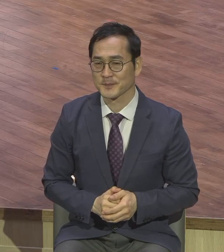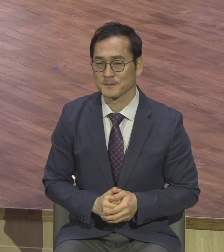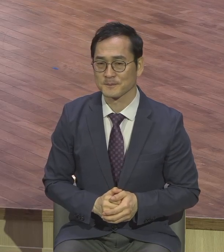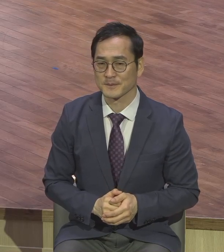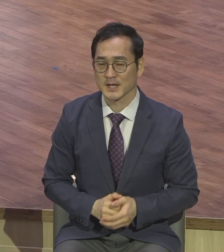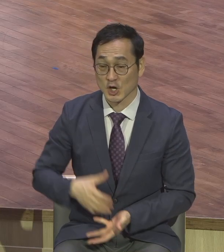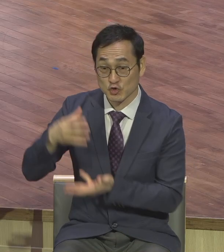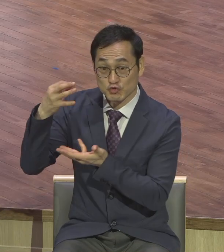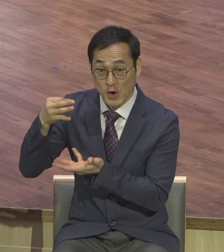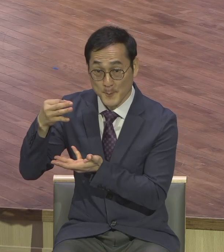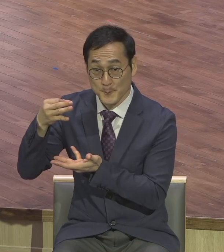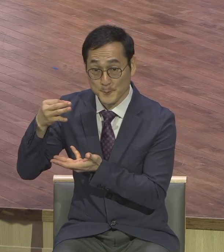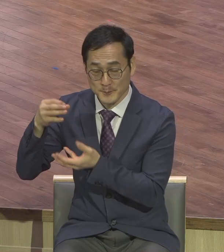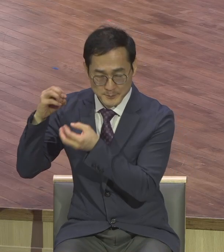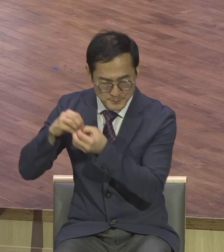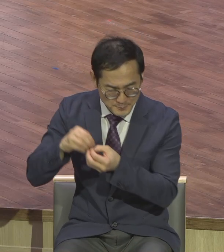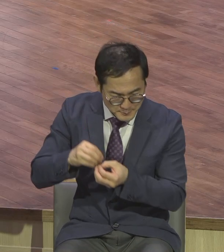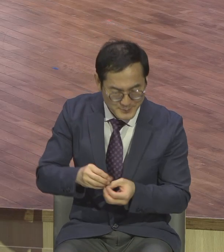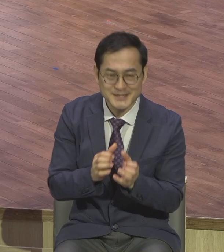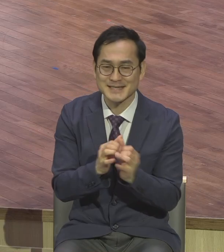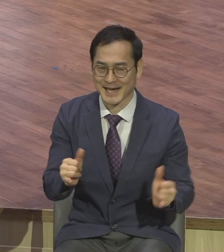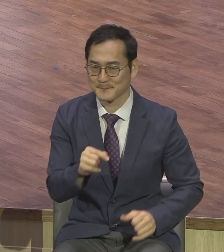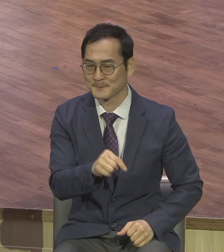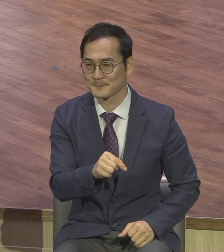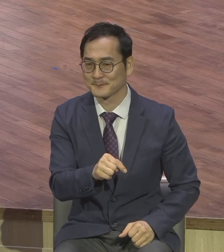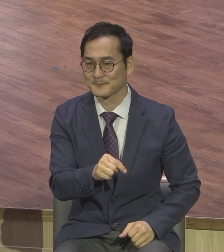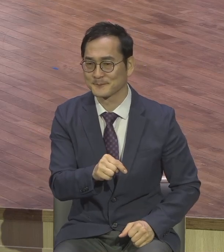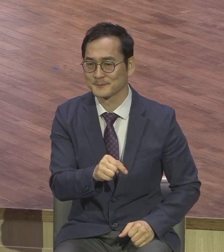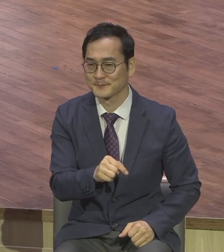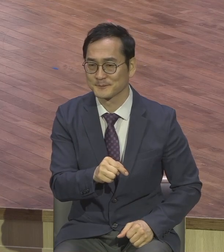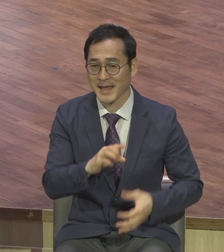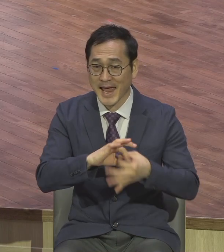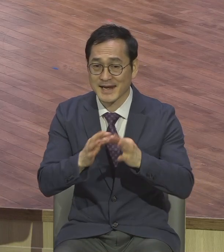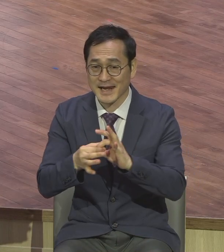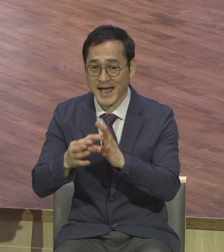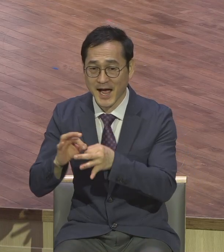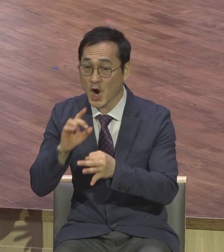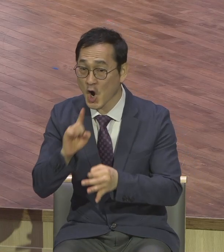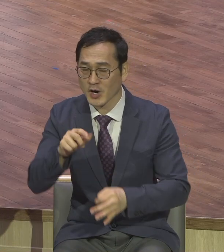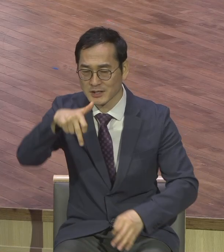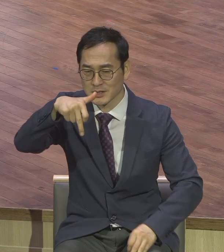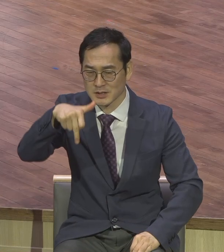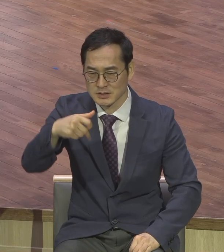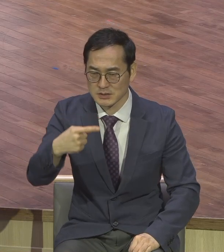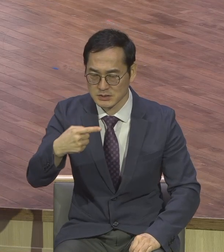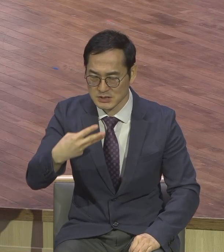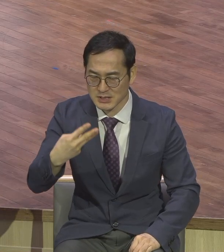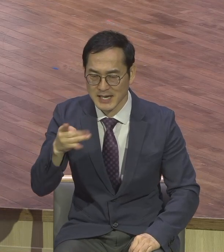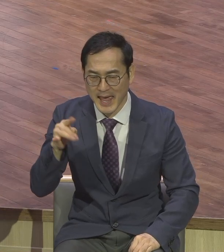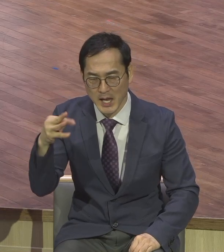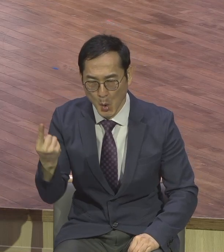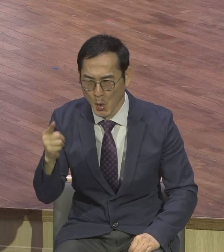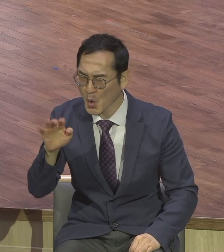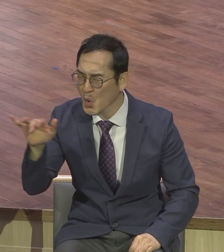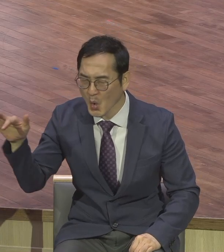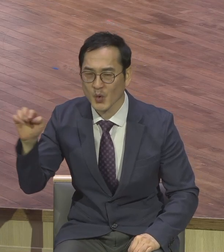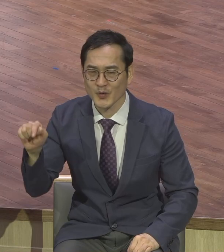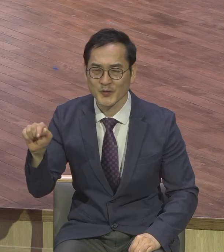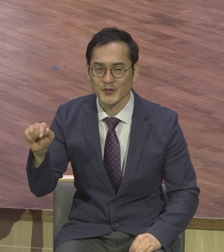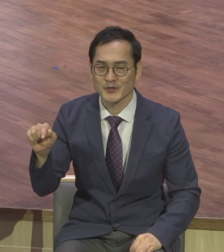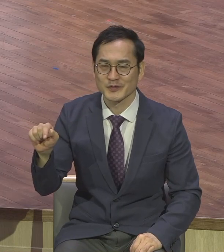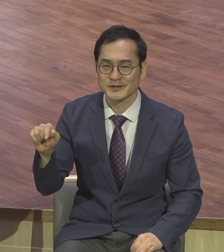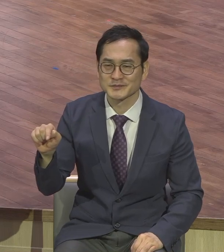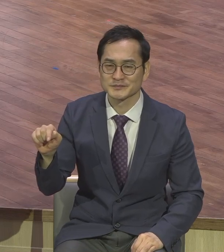유업을 이을 자, 이 말 헬라말로 클레론 노모스, 클레론 노모스랍니다. 이 말은 유업을 이을 자,